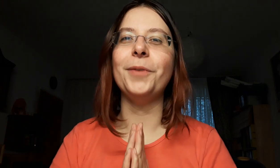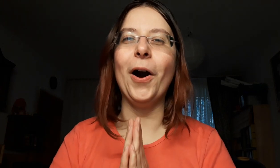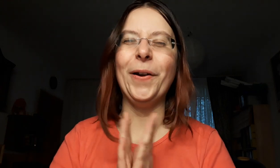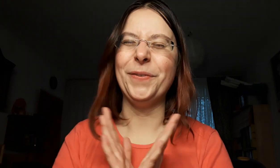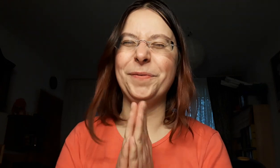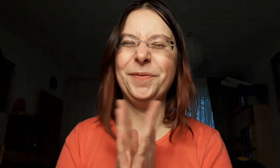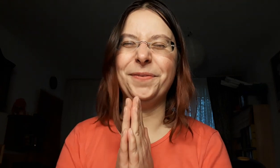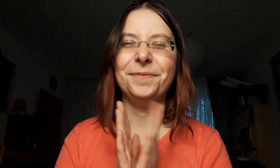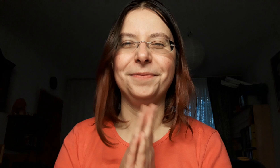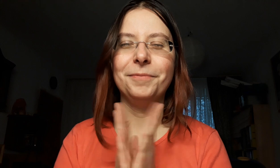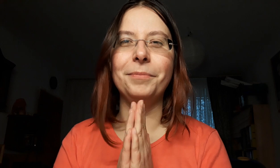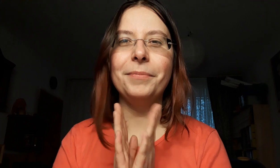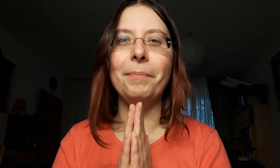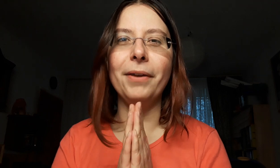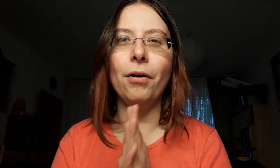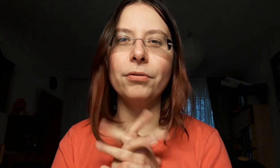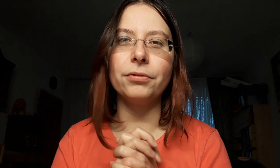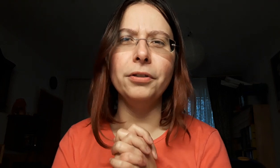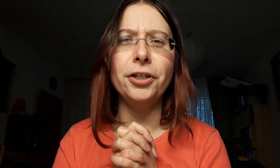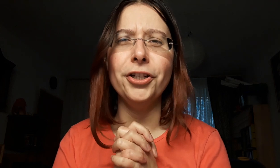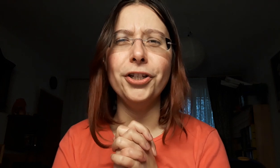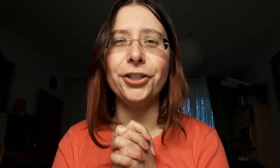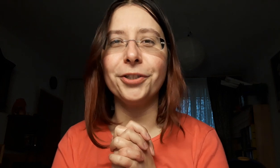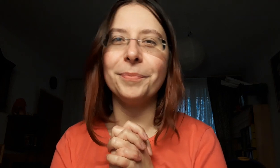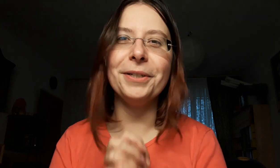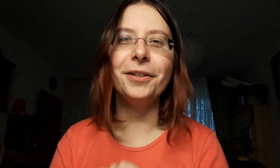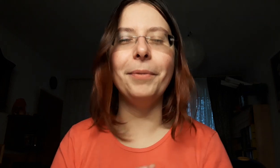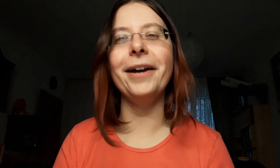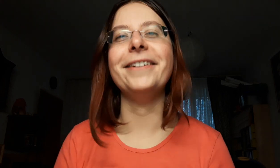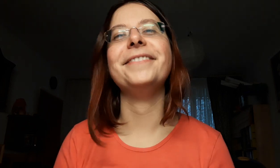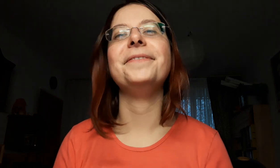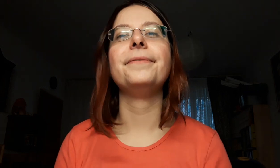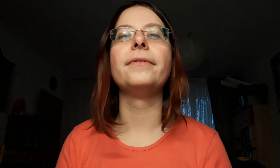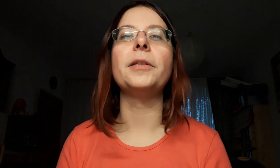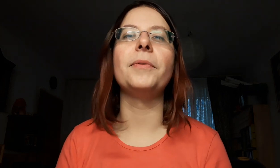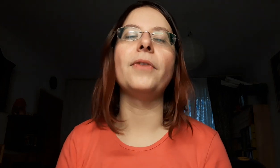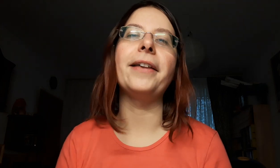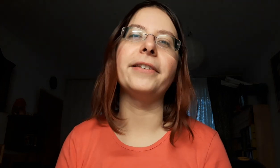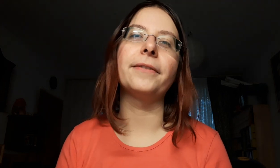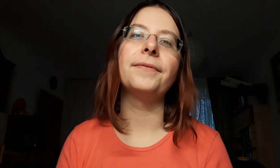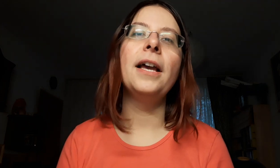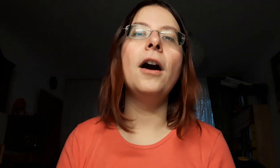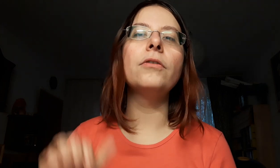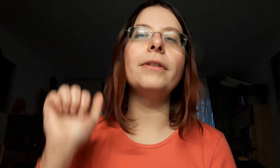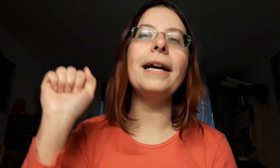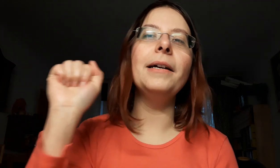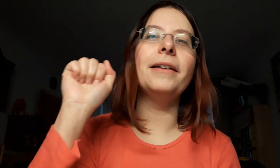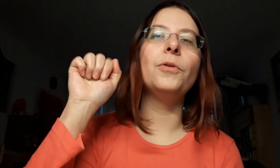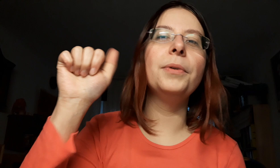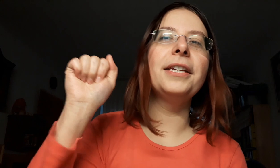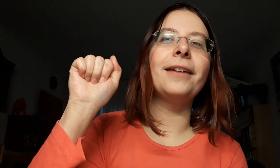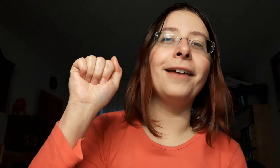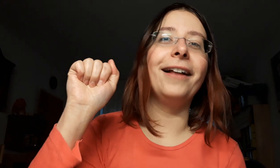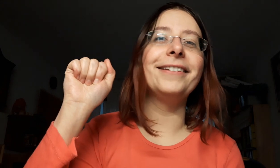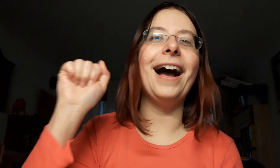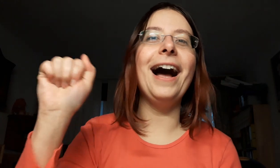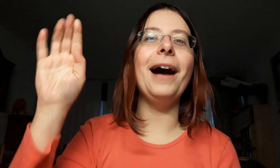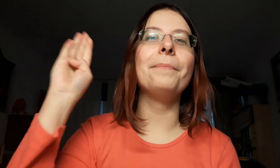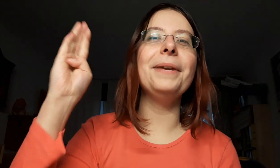daran Applaus, ich bin dabei. Ich bin fleißig. Und solange übe ich dann halt A, B,